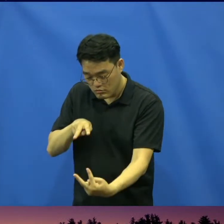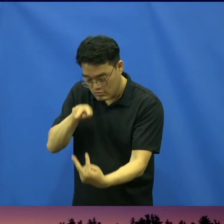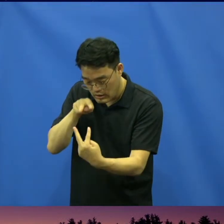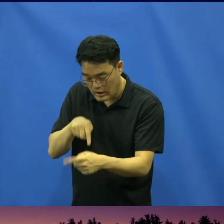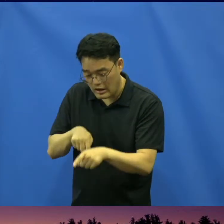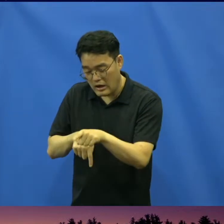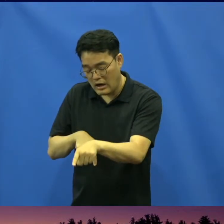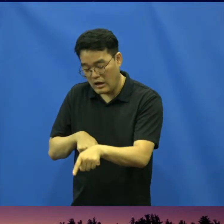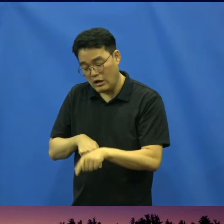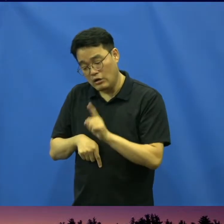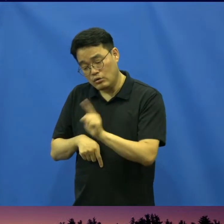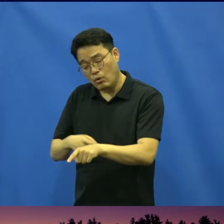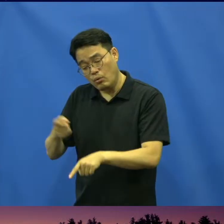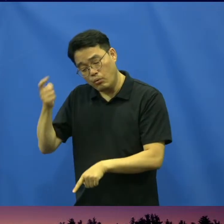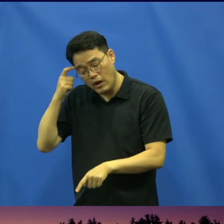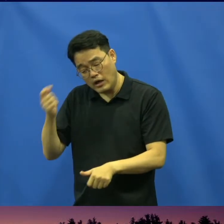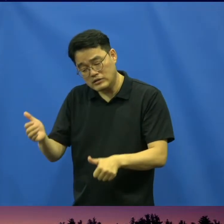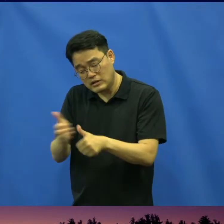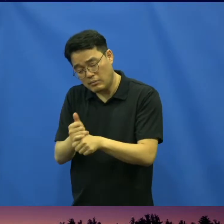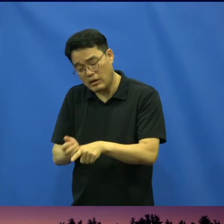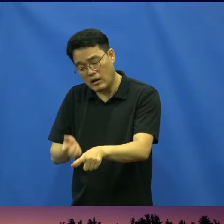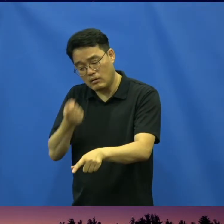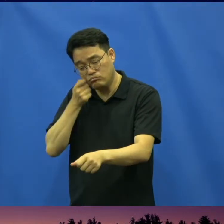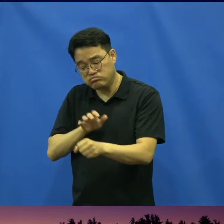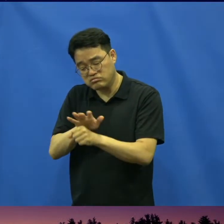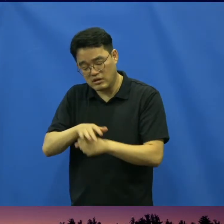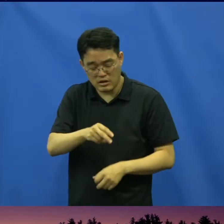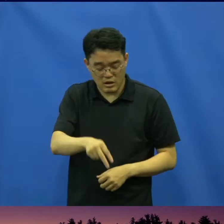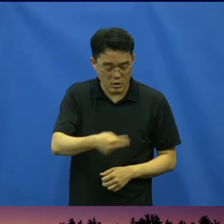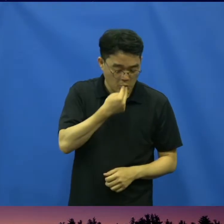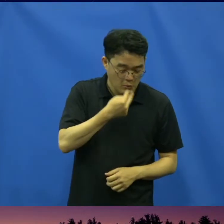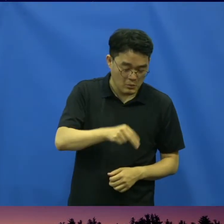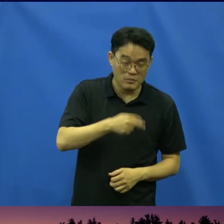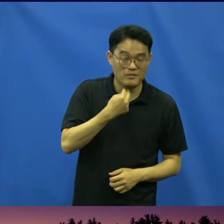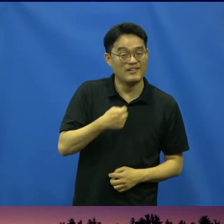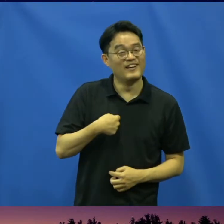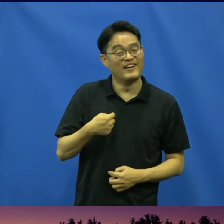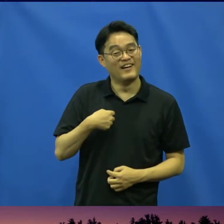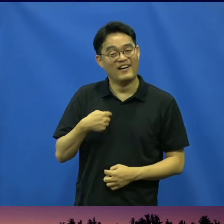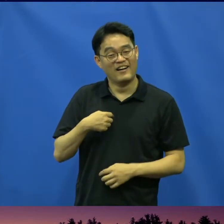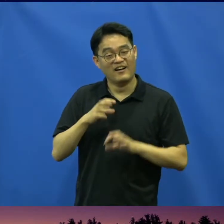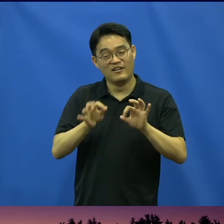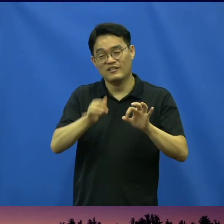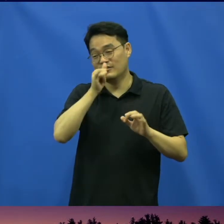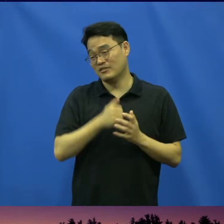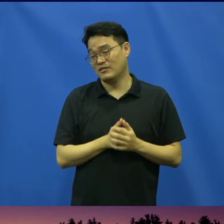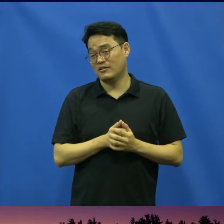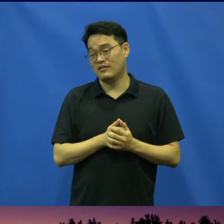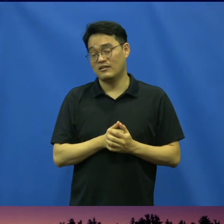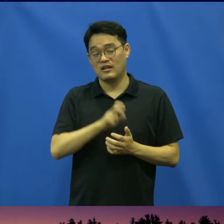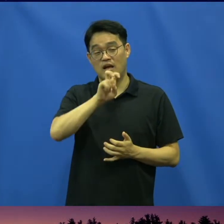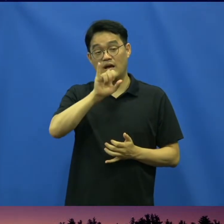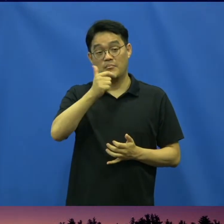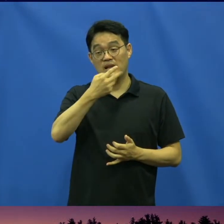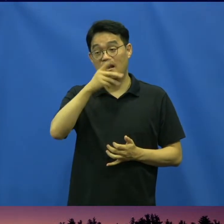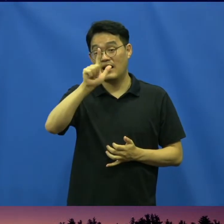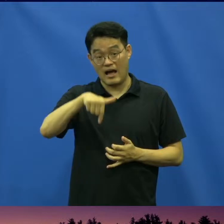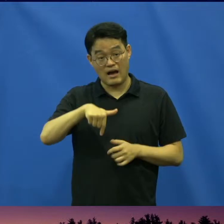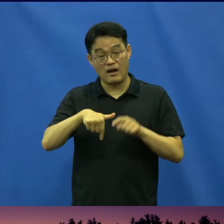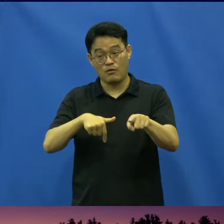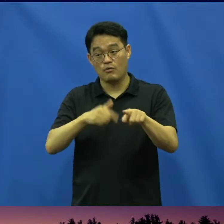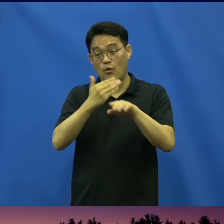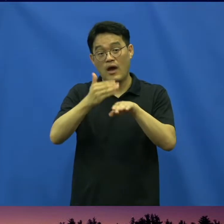얼마나 많은 생선들이 밀락 여기만 가도 막 그냥 어마어마하게 고기들이 많이 잡혀왔어요. 근데 여러분, 그